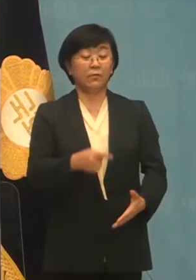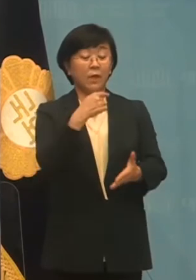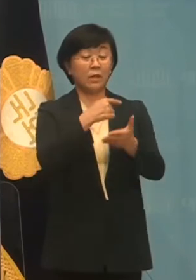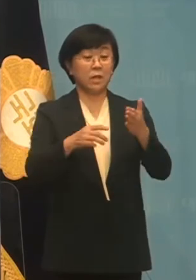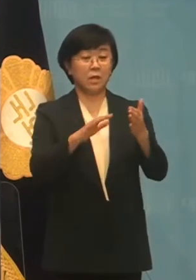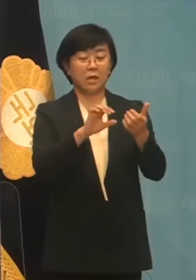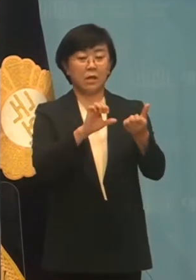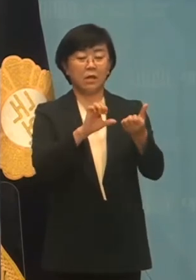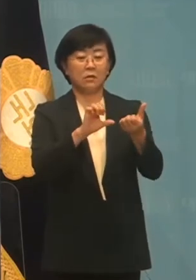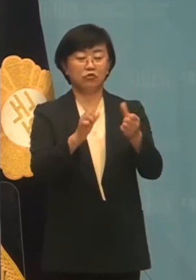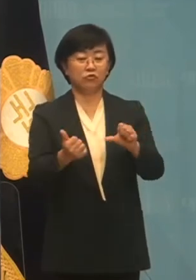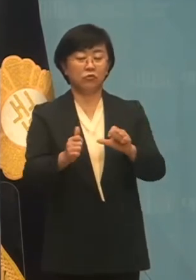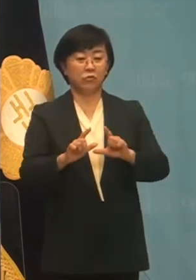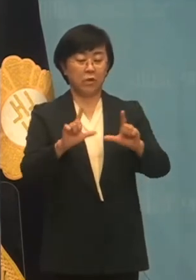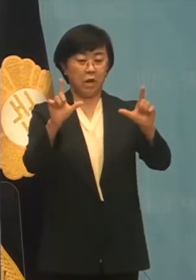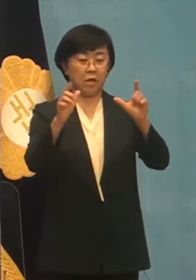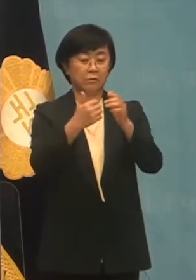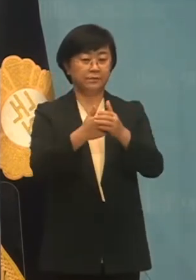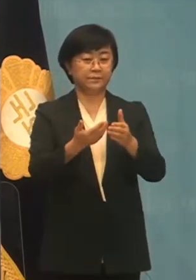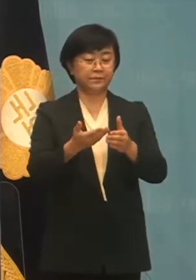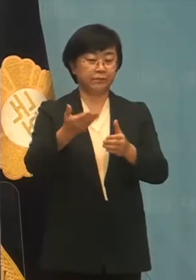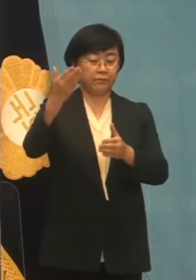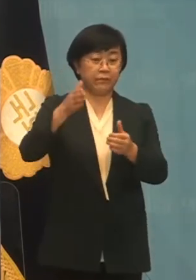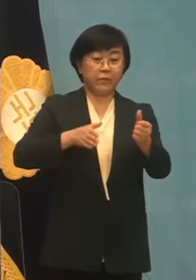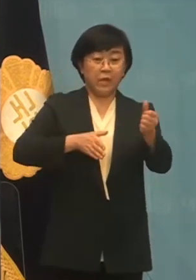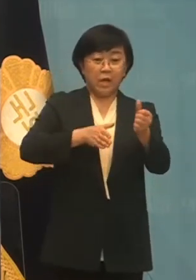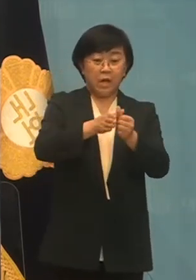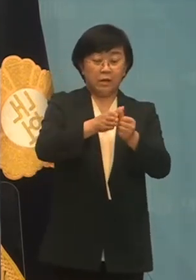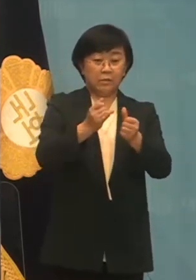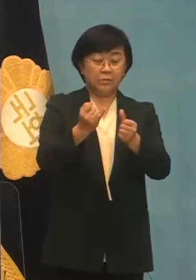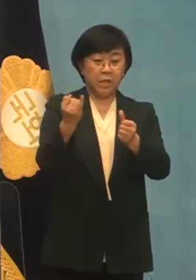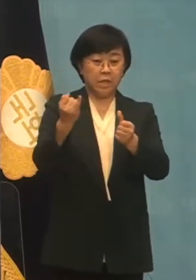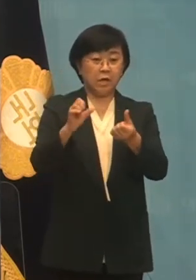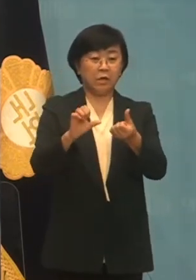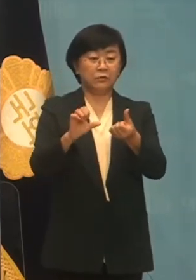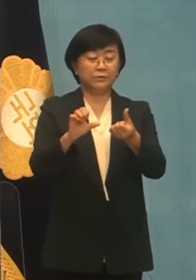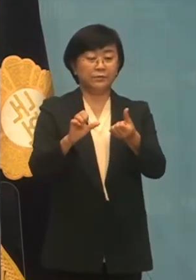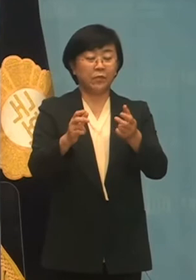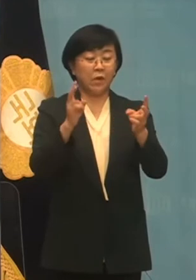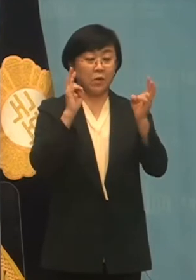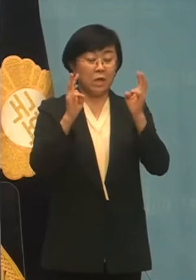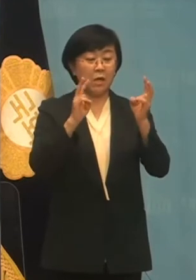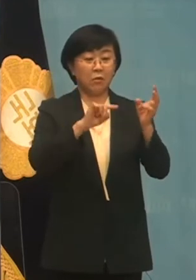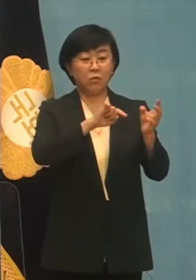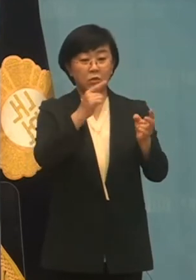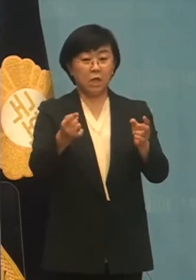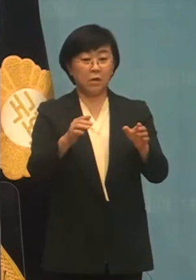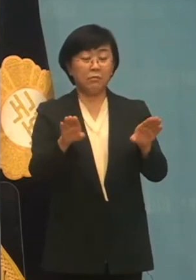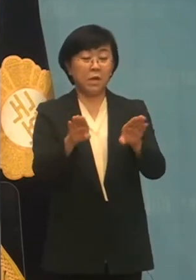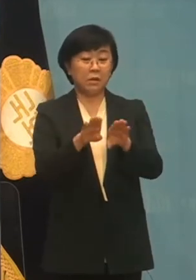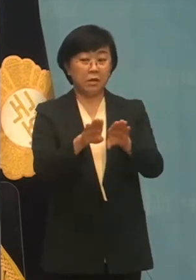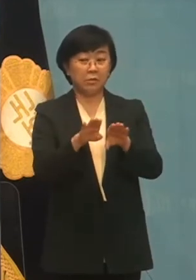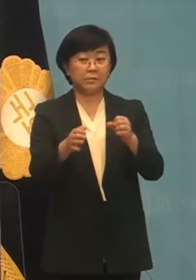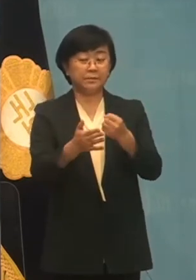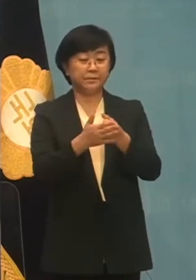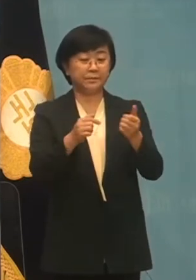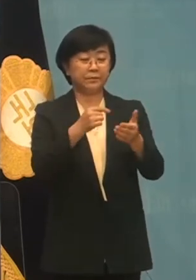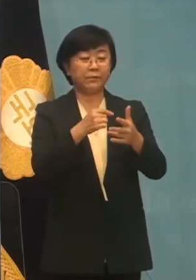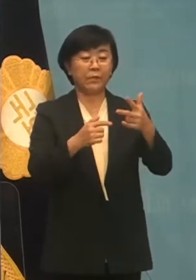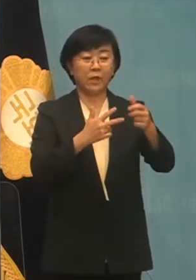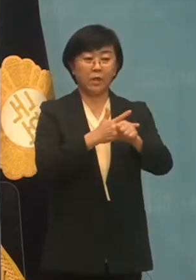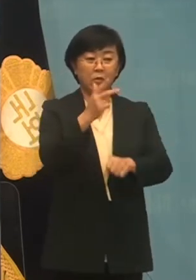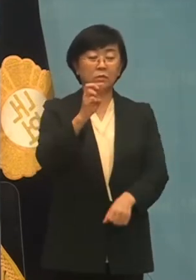피해자가 사망한 당일 부서 상관이자 가해자는 피해자가 출근하지 않았다는 이유로 피해자에게